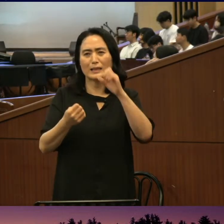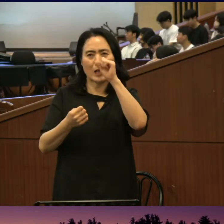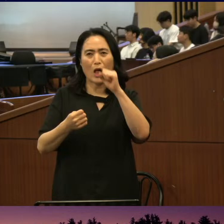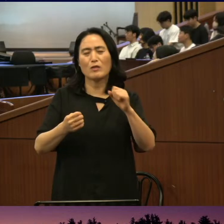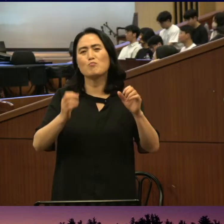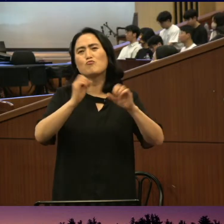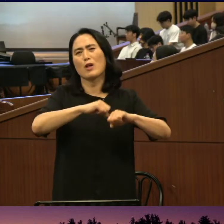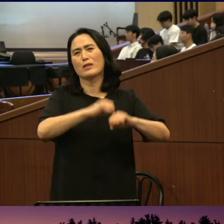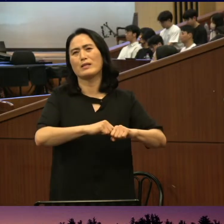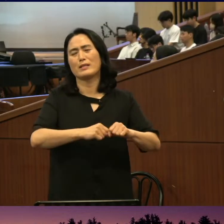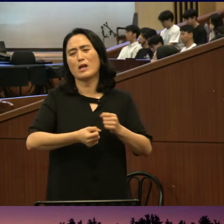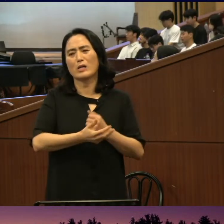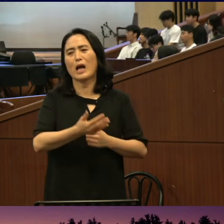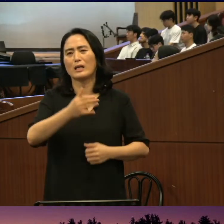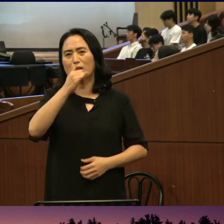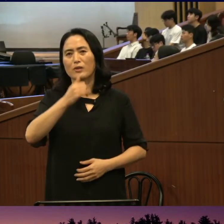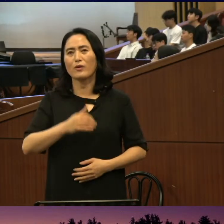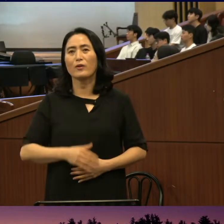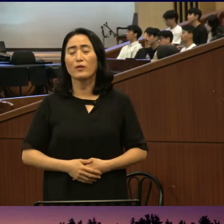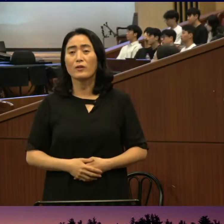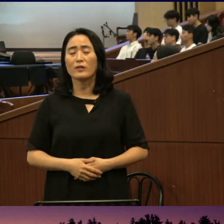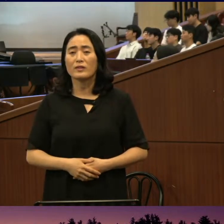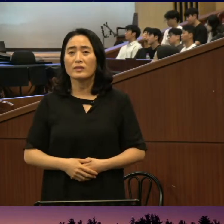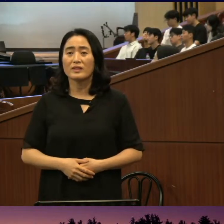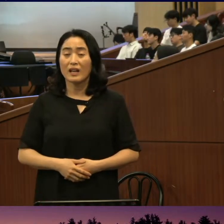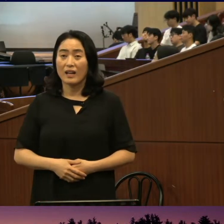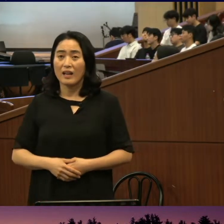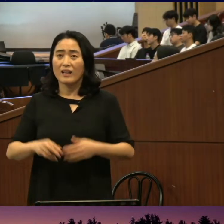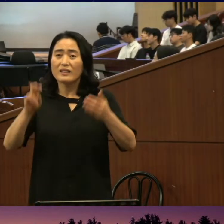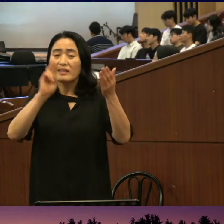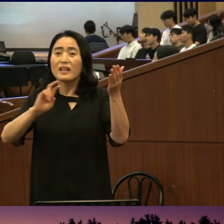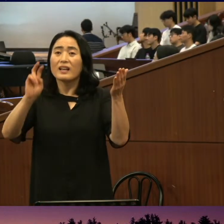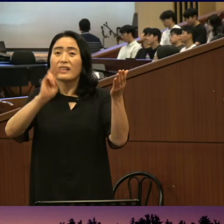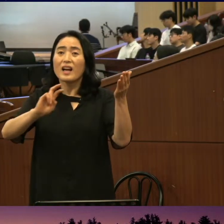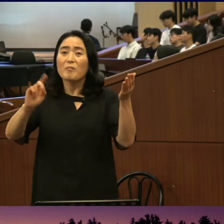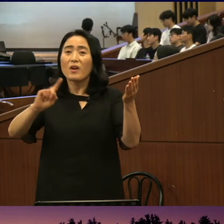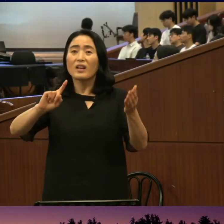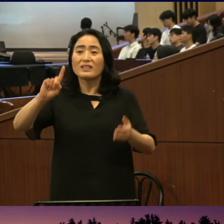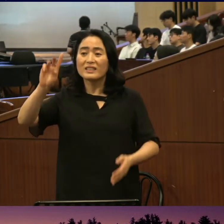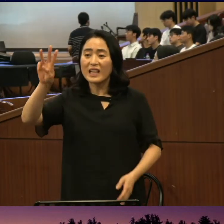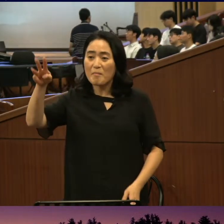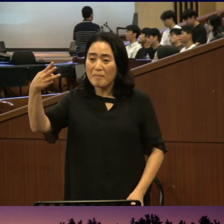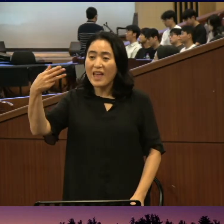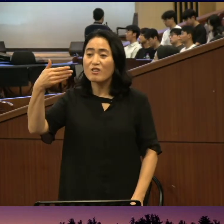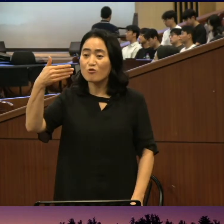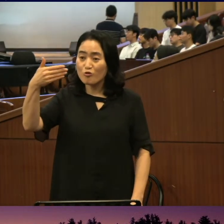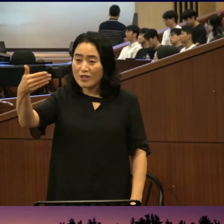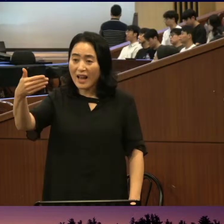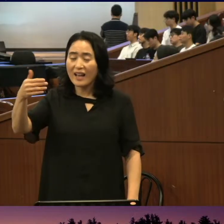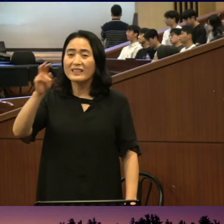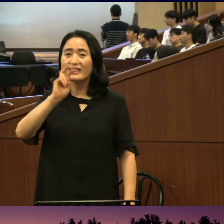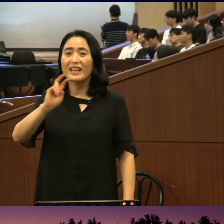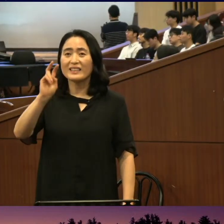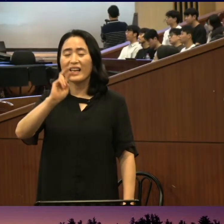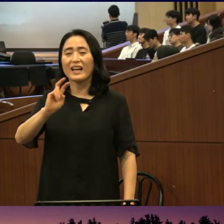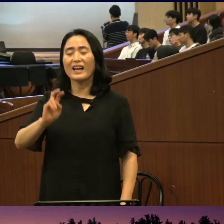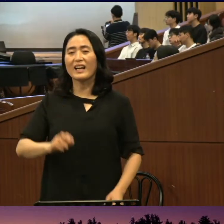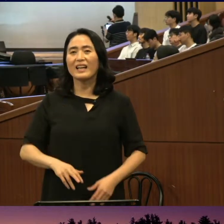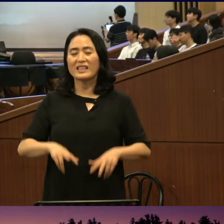아멘. 자, 우리 찬양합시다. 309장 지금 서 있는 이곳에서.